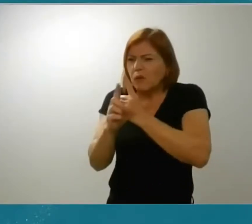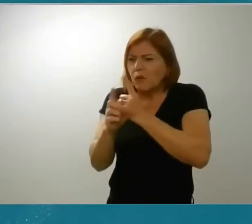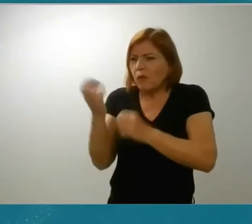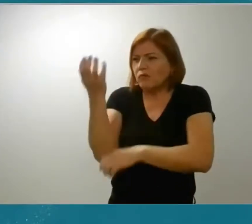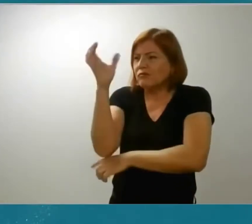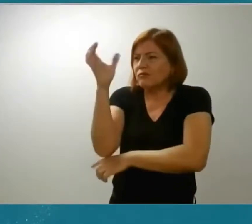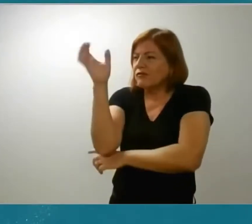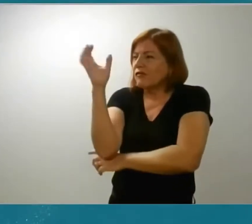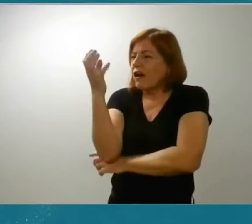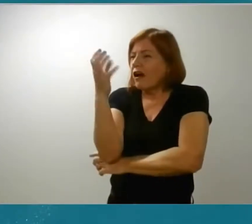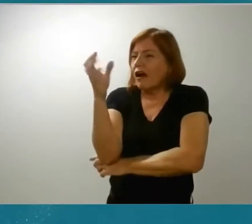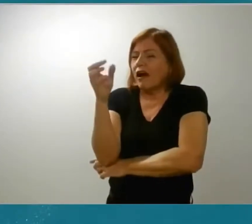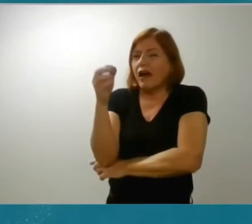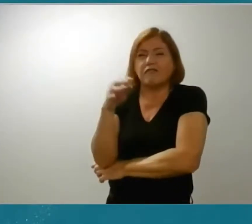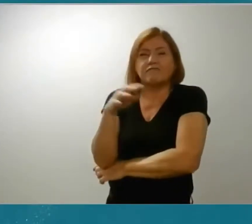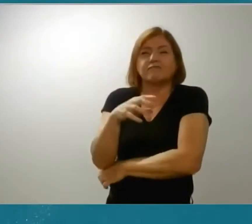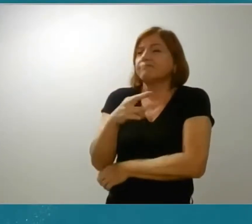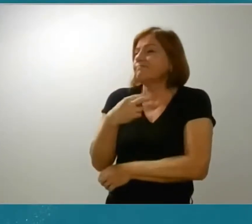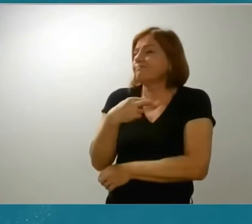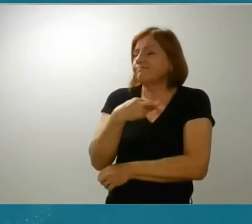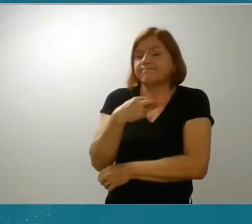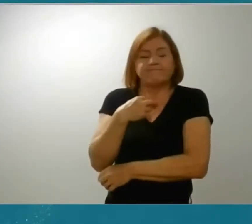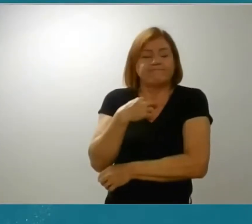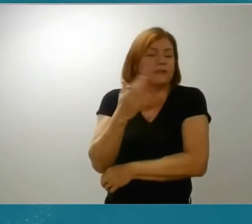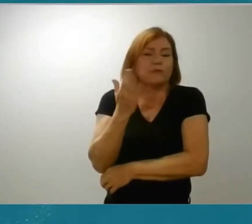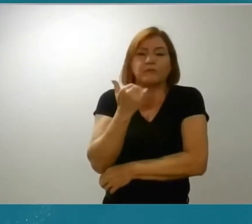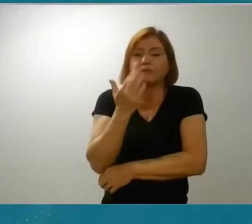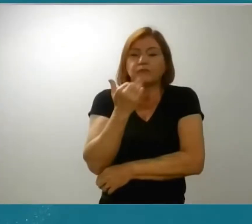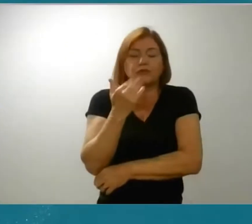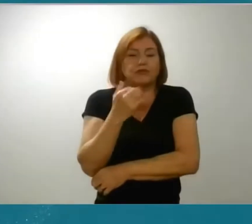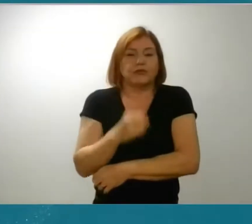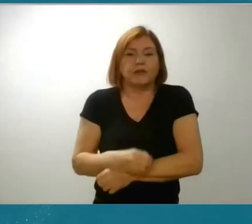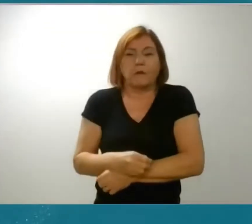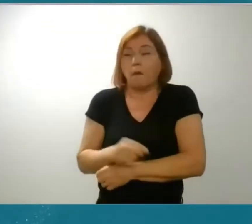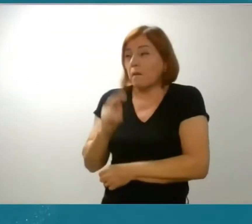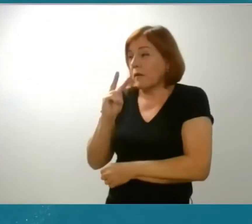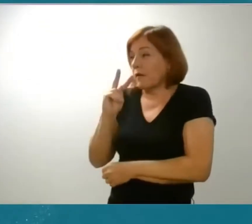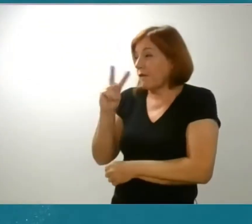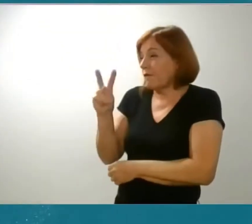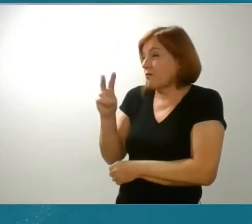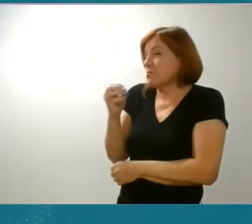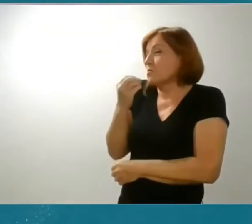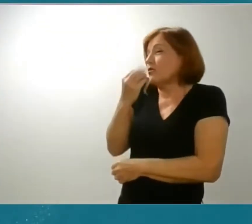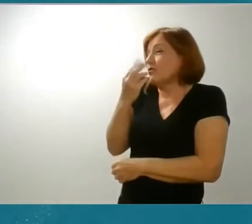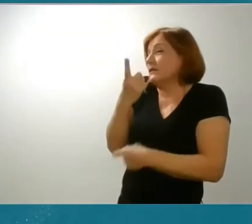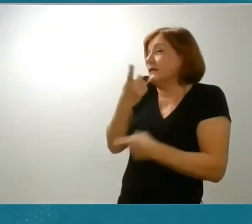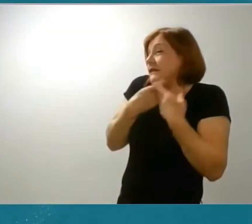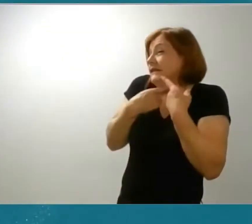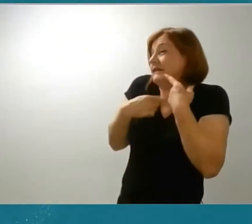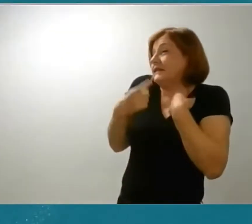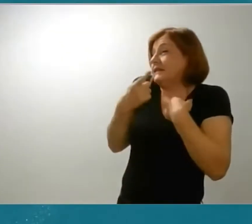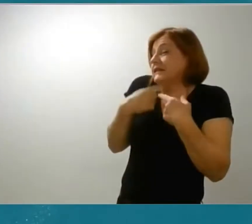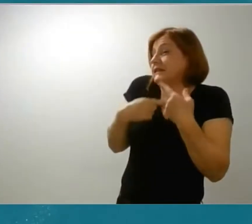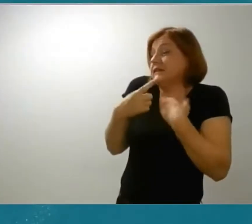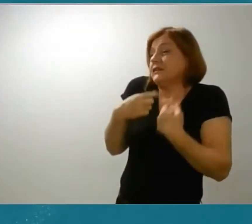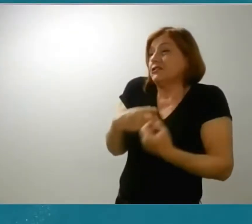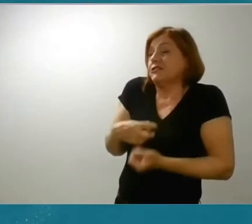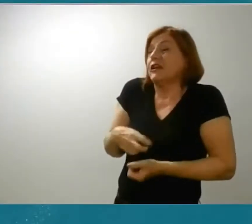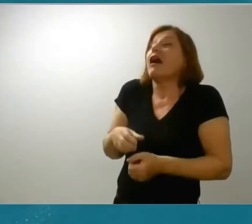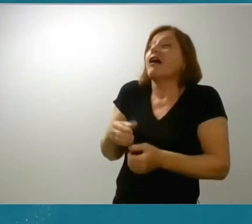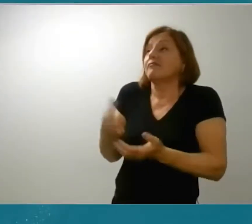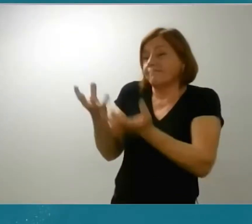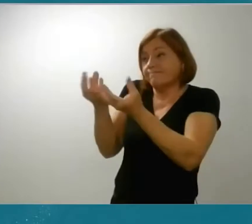do conhecimento do bem e do mal, achou ela boa para se comer e desejável para se ter conhecimento, e tomou